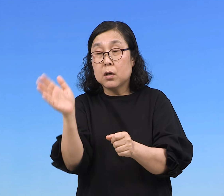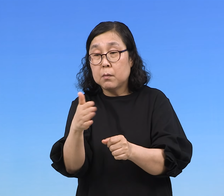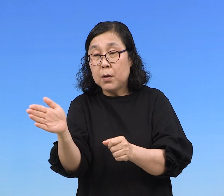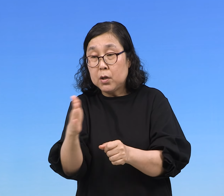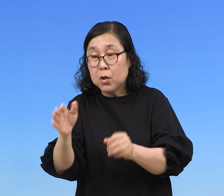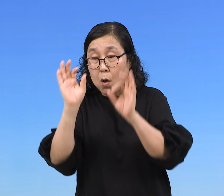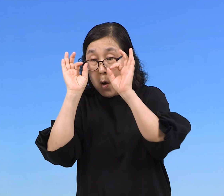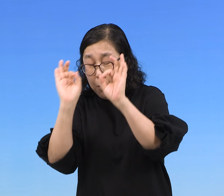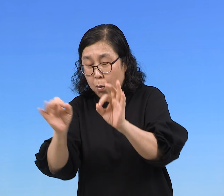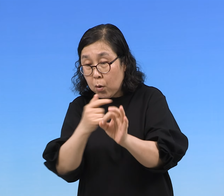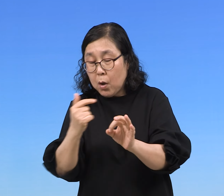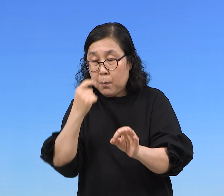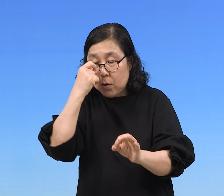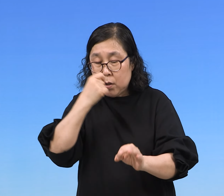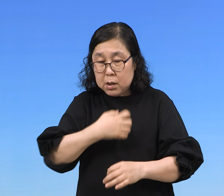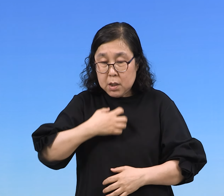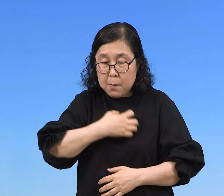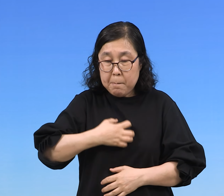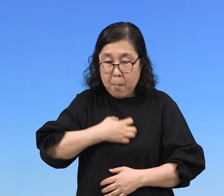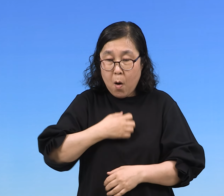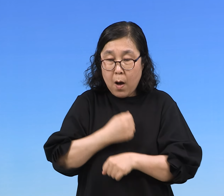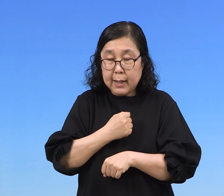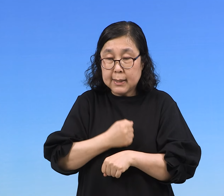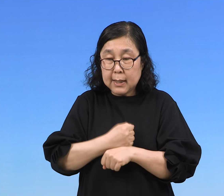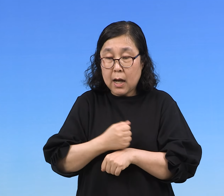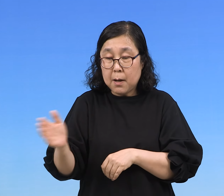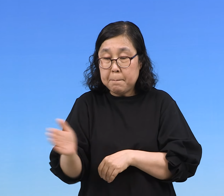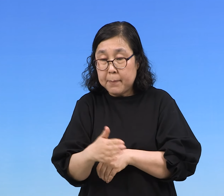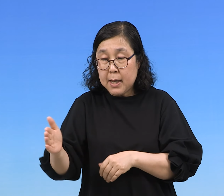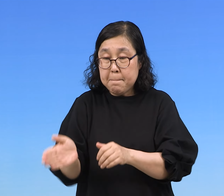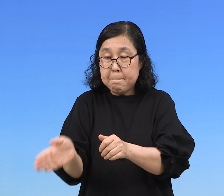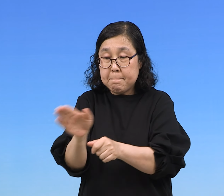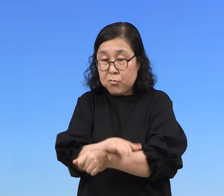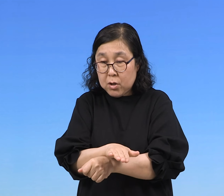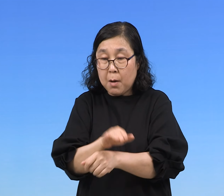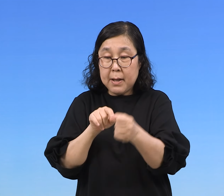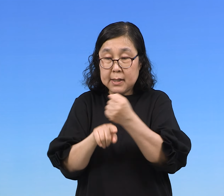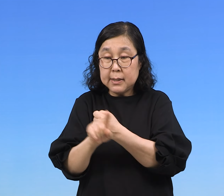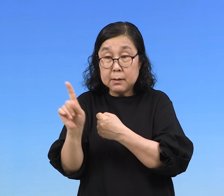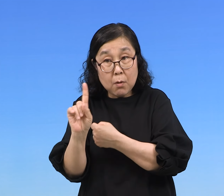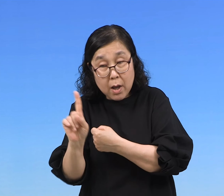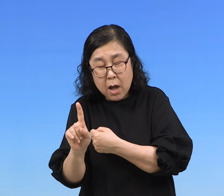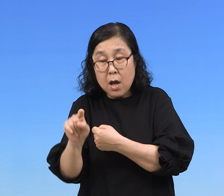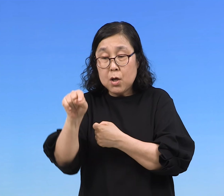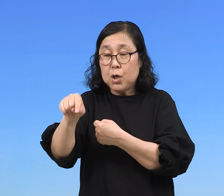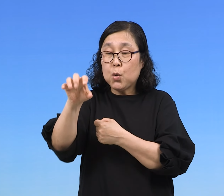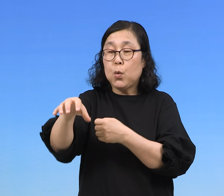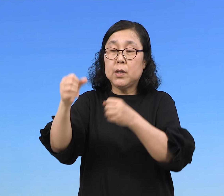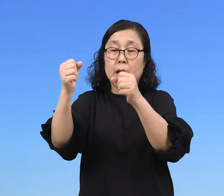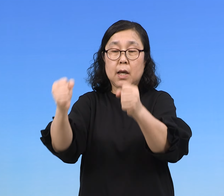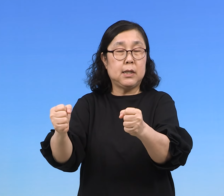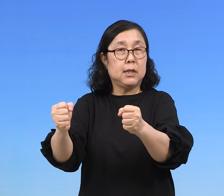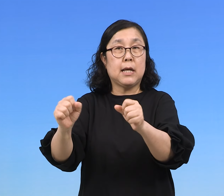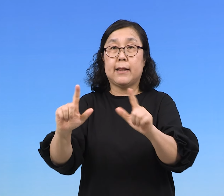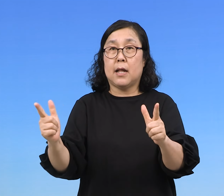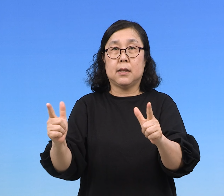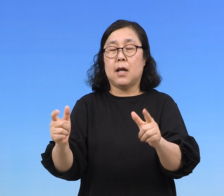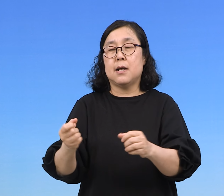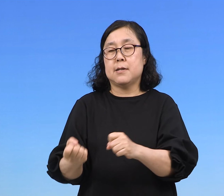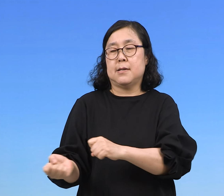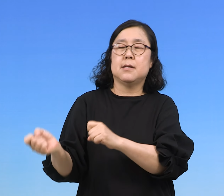그 빈 무덤의 의미에 대하여 어떻게 부여를 해주는가 하니까 6절을 보십시오. 여기 계시지 않고